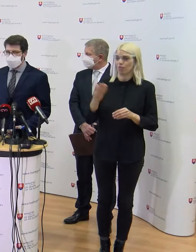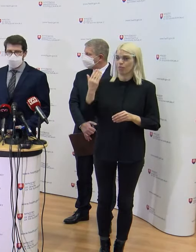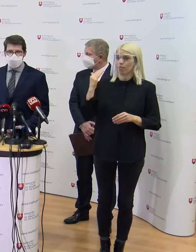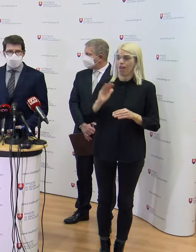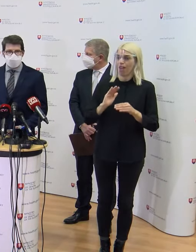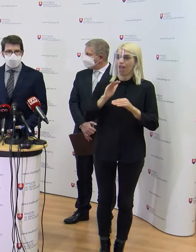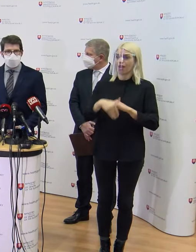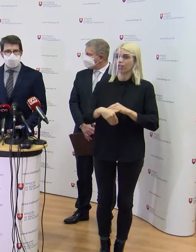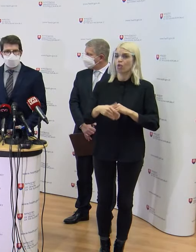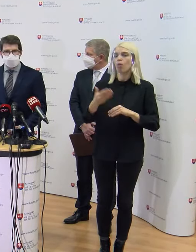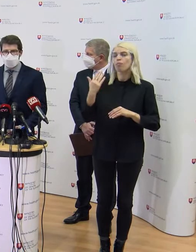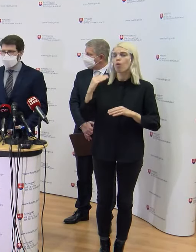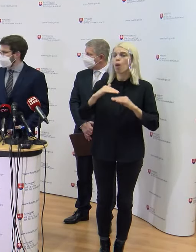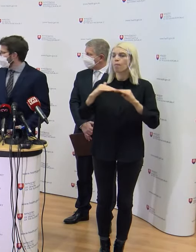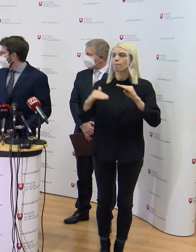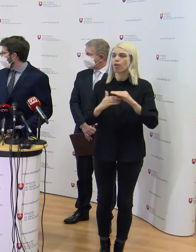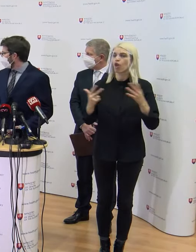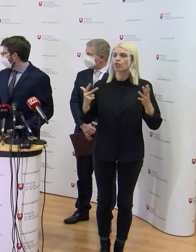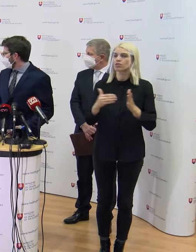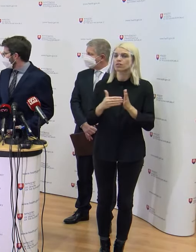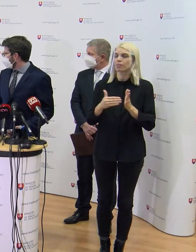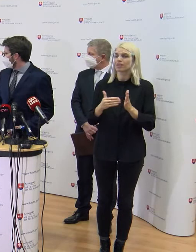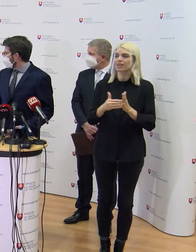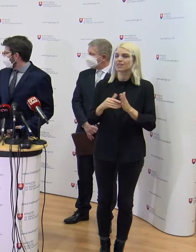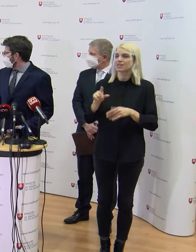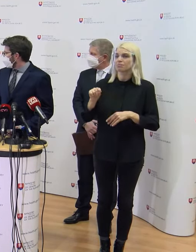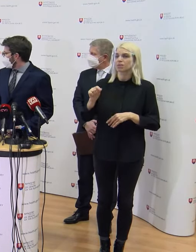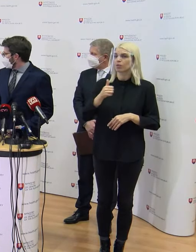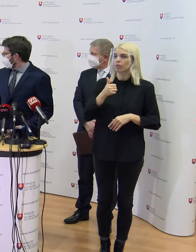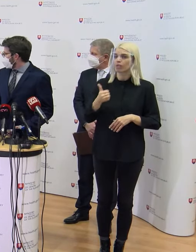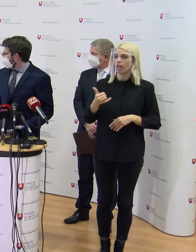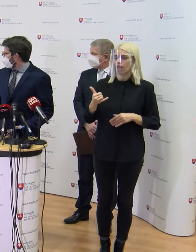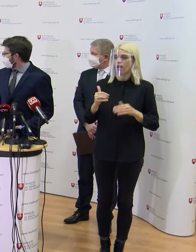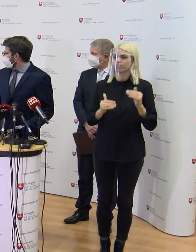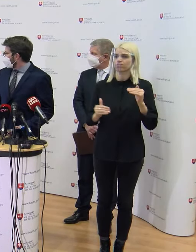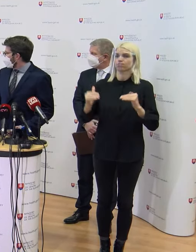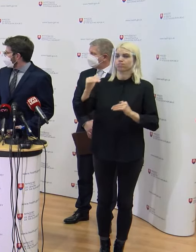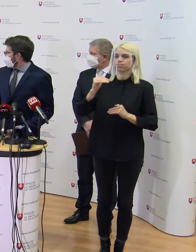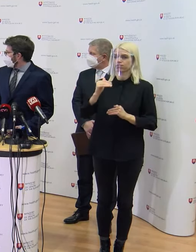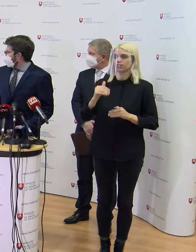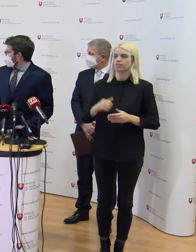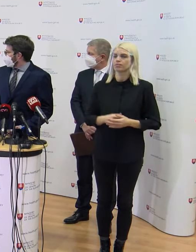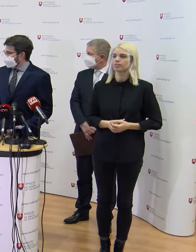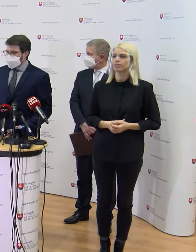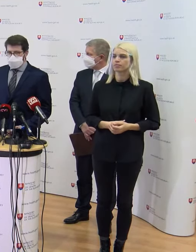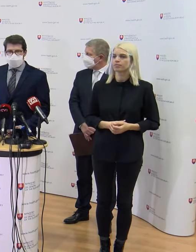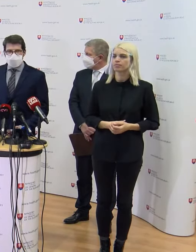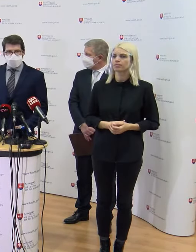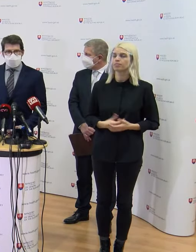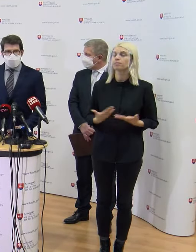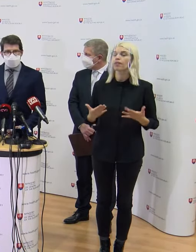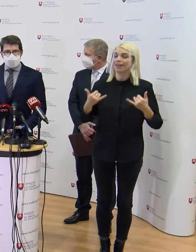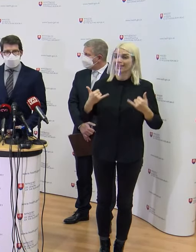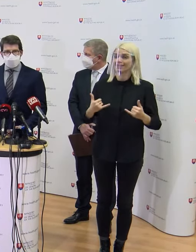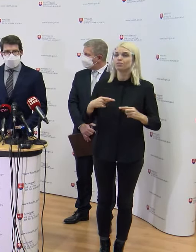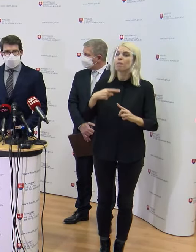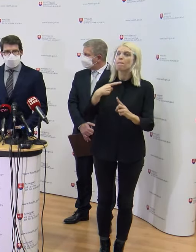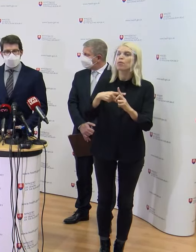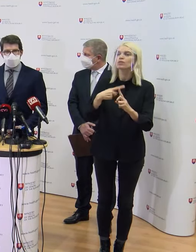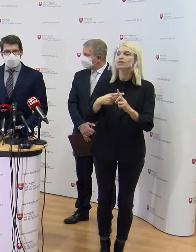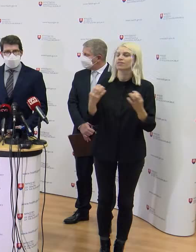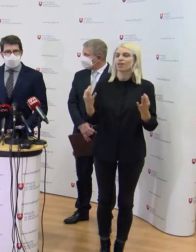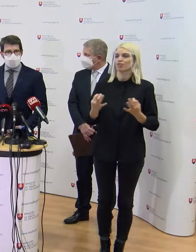kedy to bolo pod 8 000, je teda signifikantne väčšia záťaž. Čo je pozitívne,